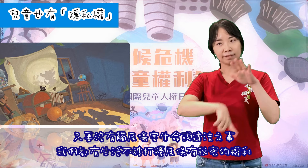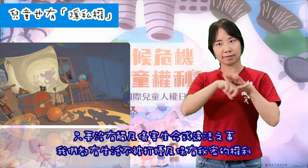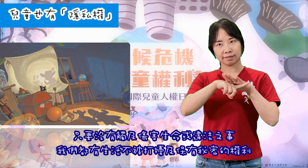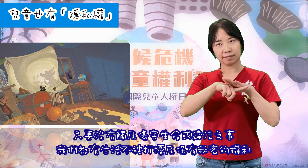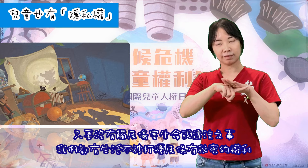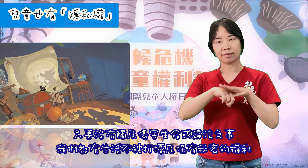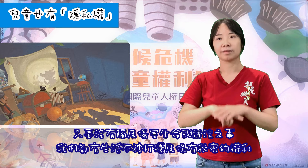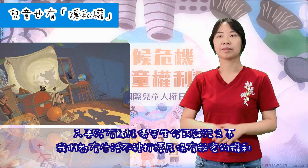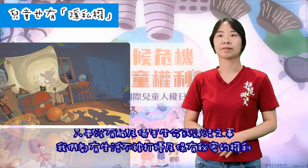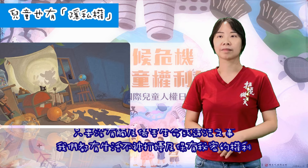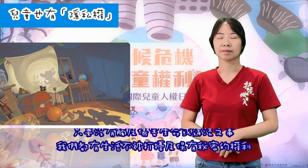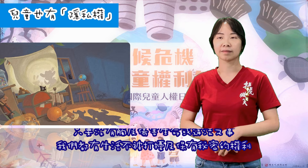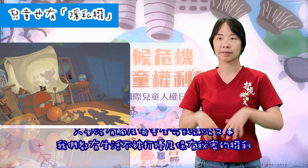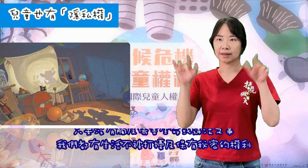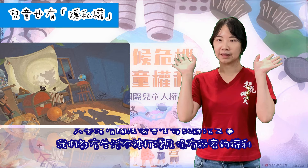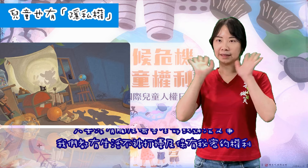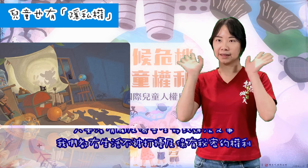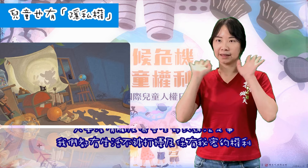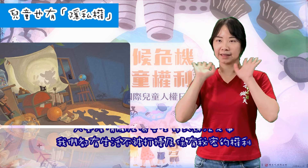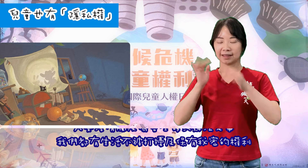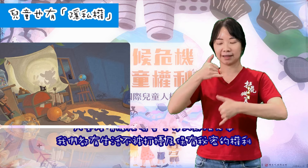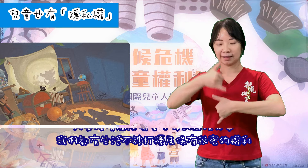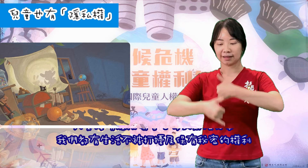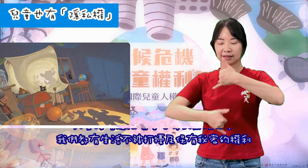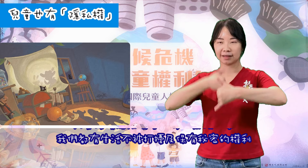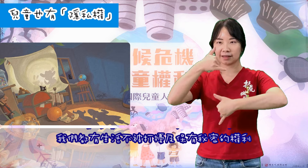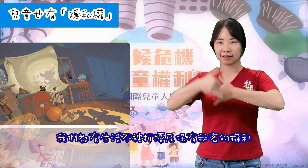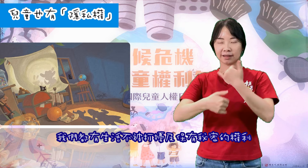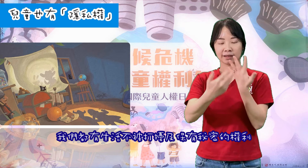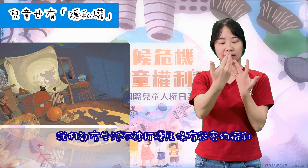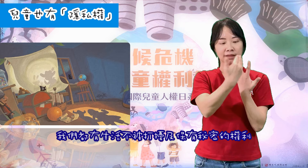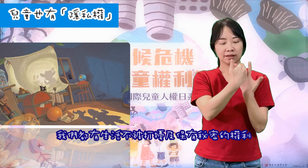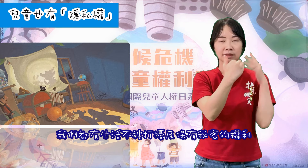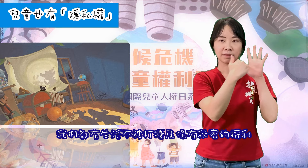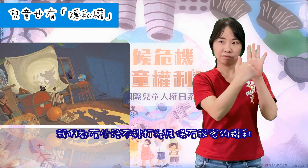有生活不被打扰及保有秘密的权利。